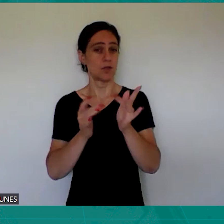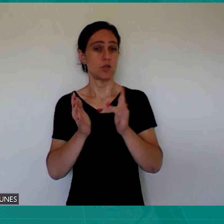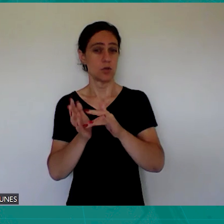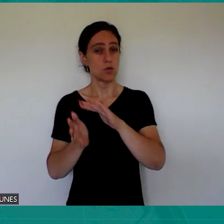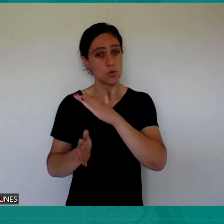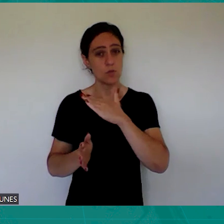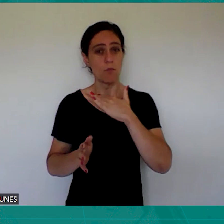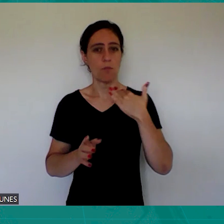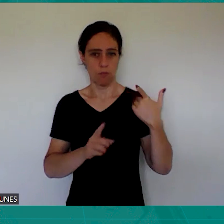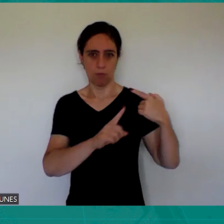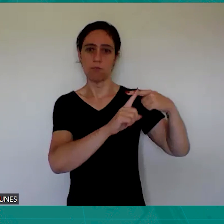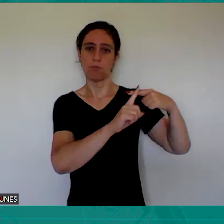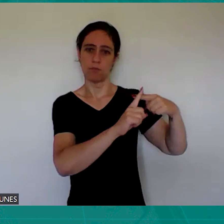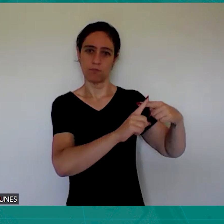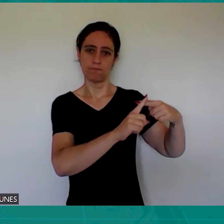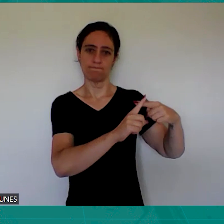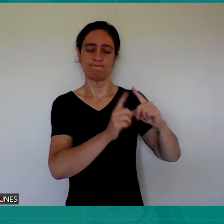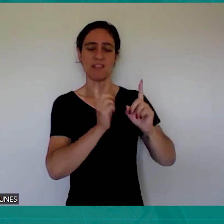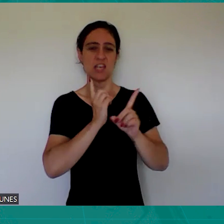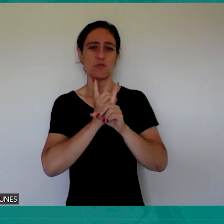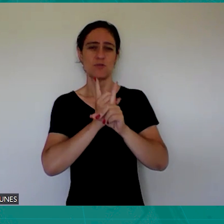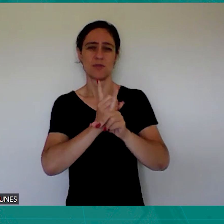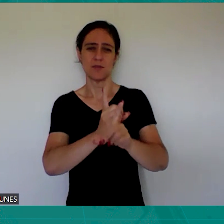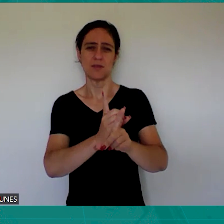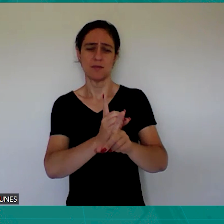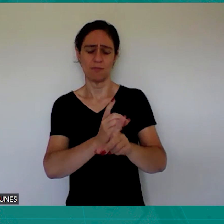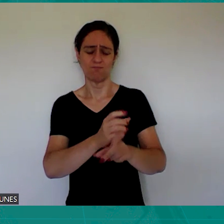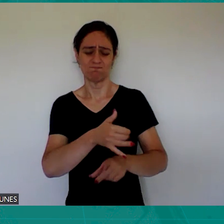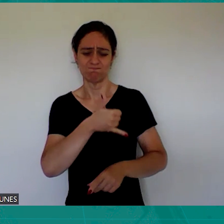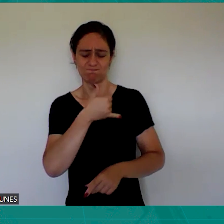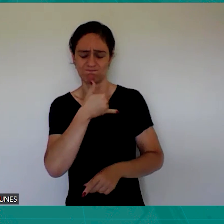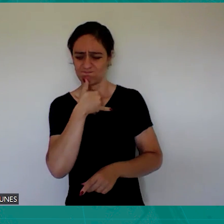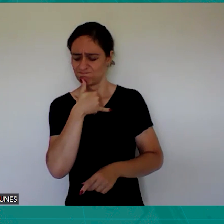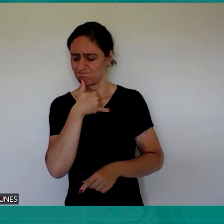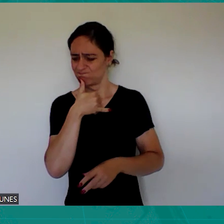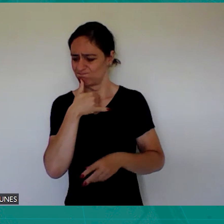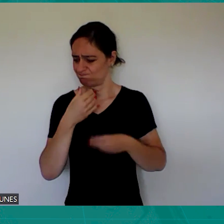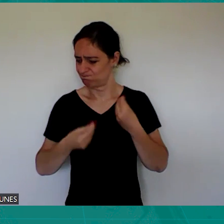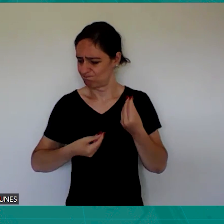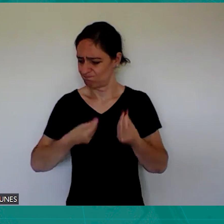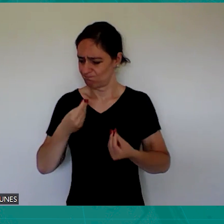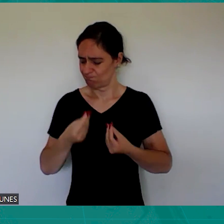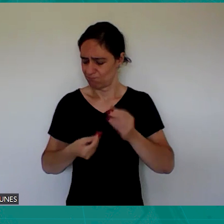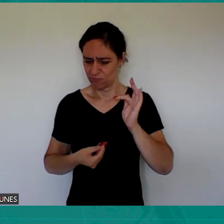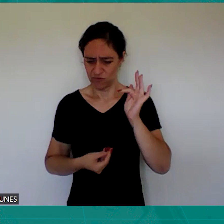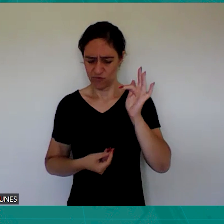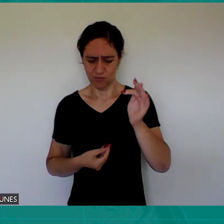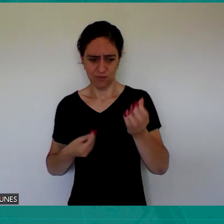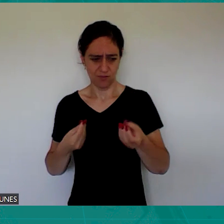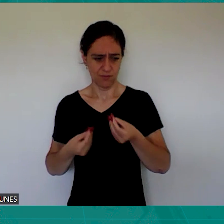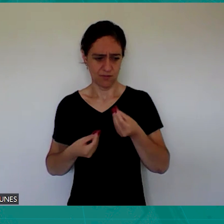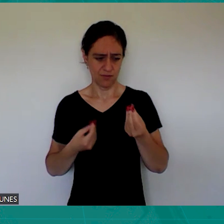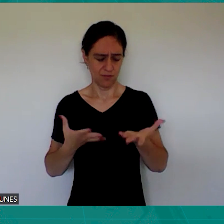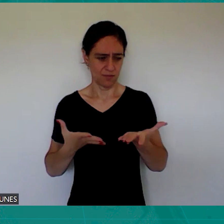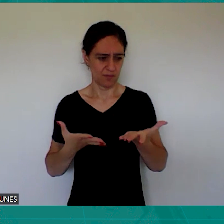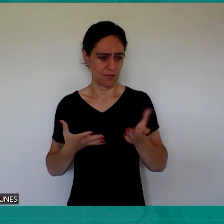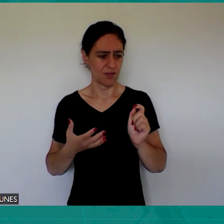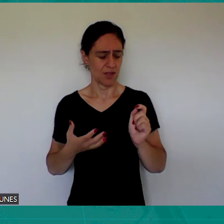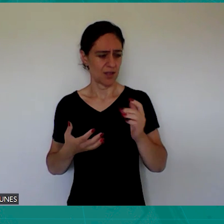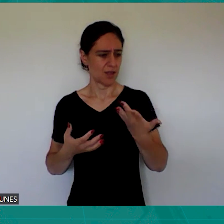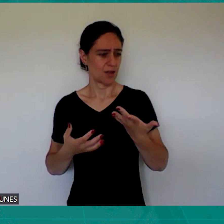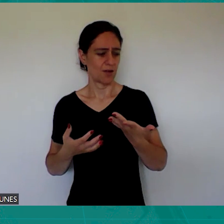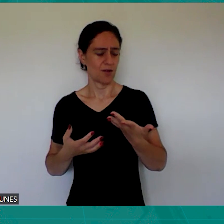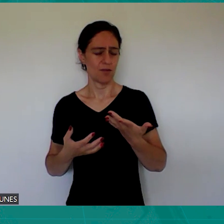estavam tristes. Como será isso? Como será o futuro deles, né? Que eles deverão